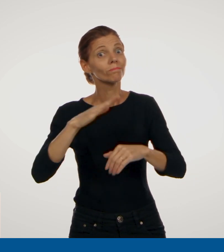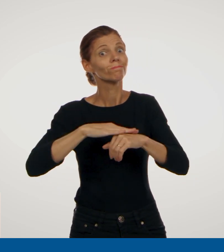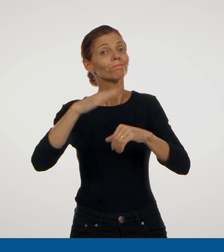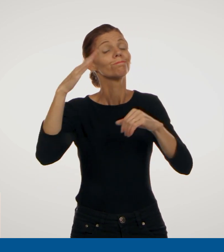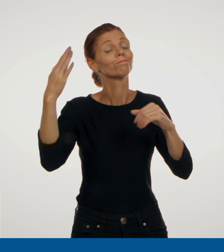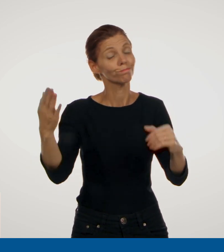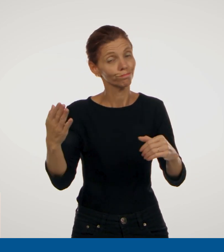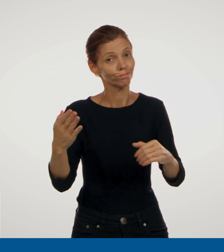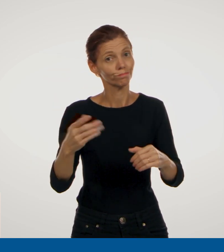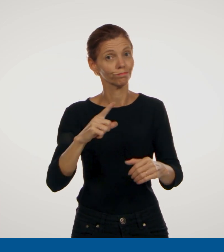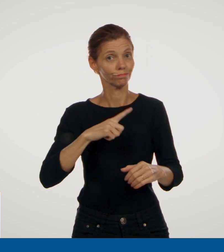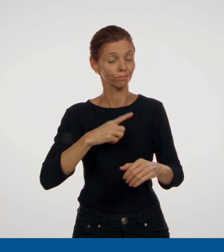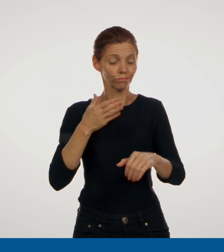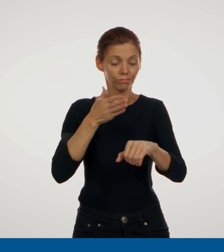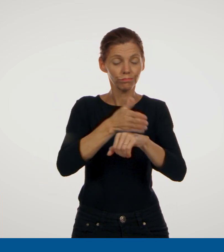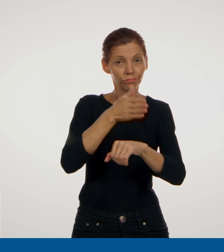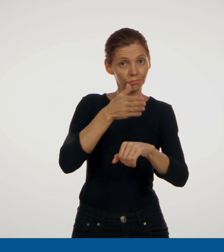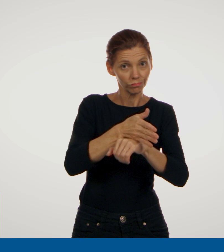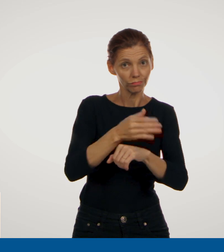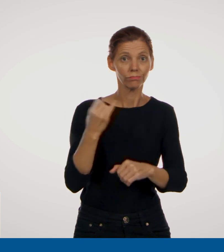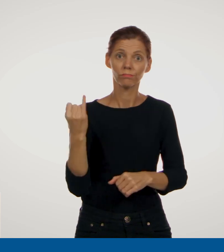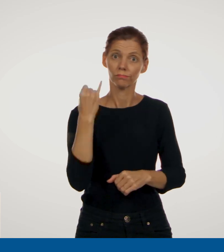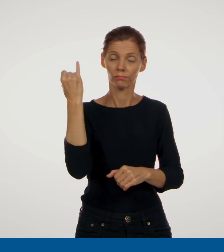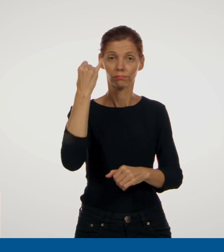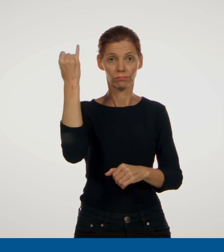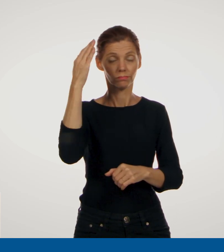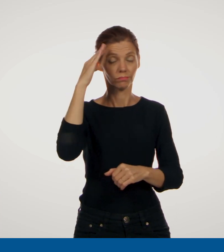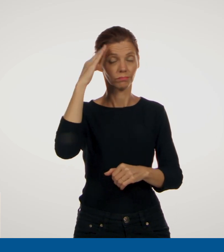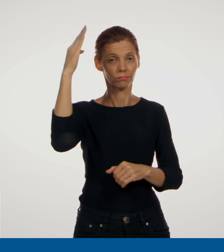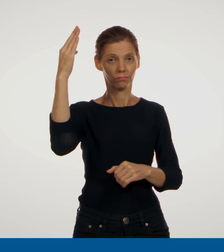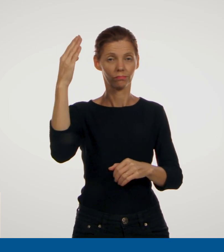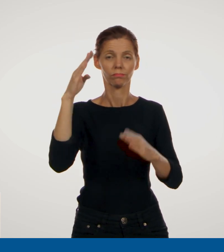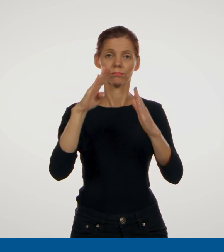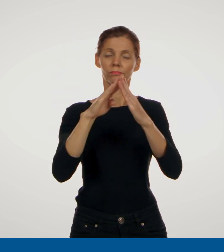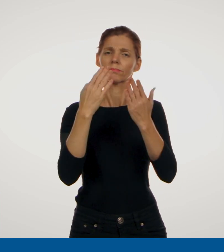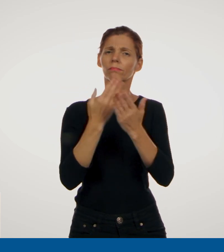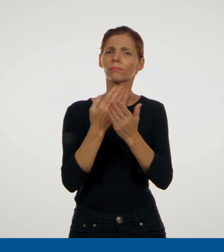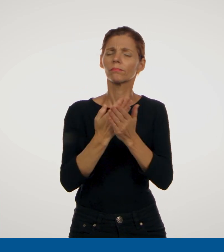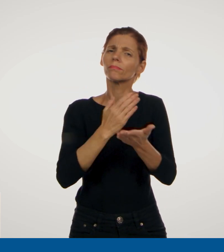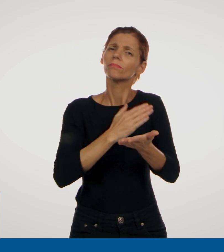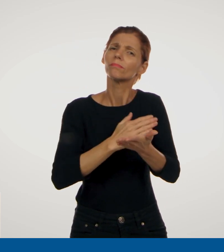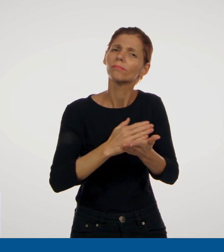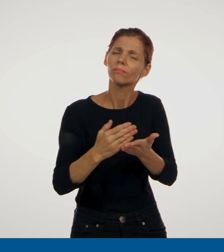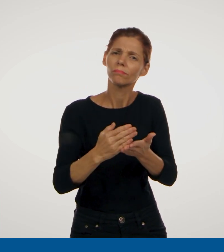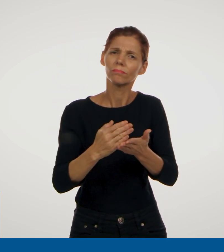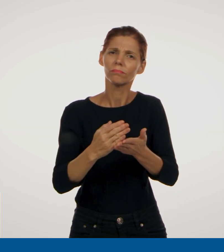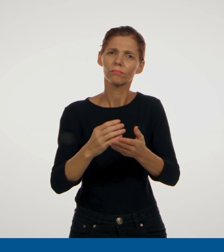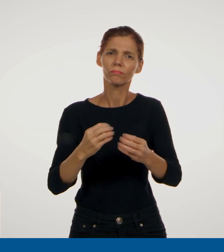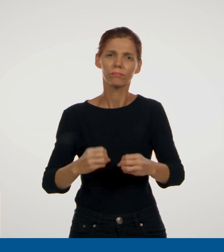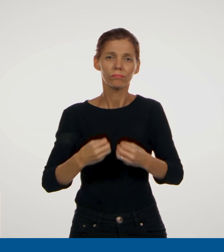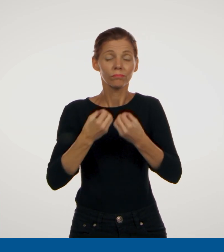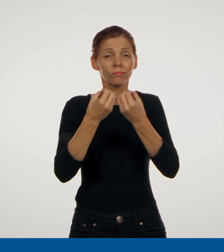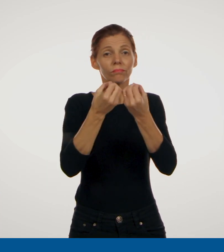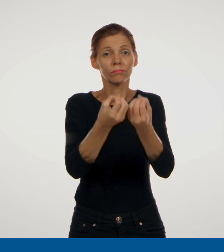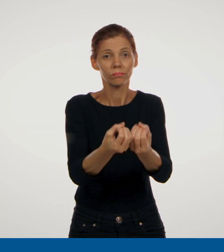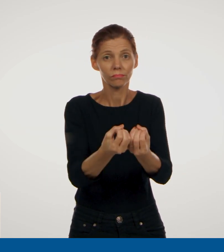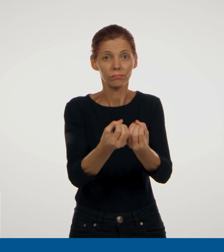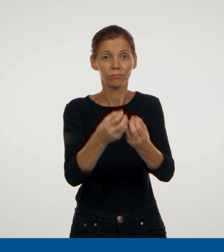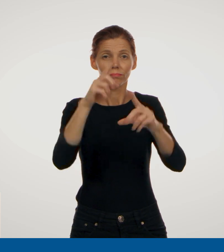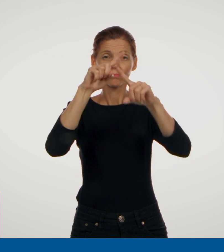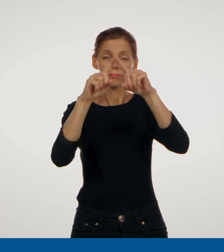a participação como elemento essencial. A escola surgiu para transmitir habilidades